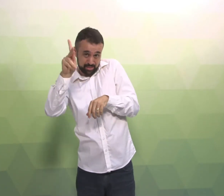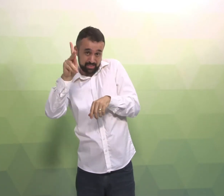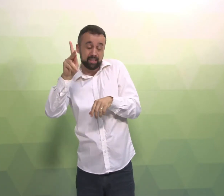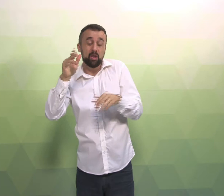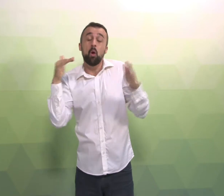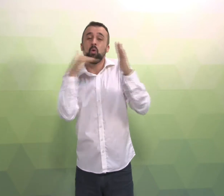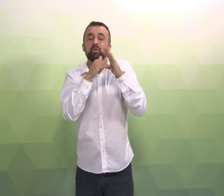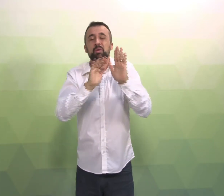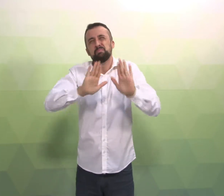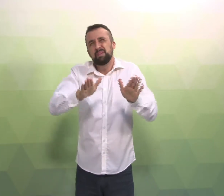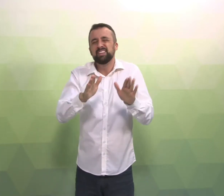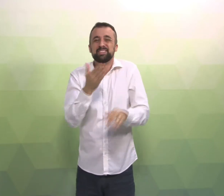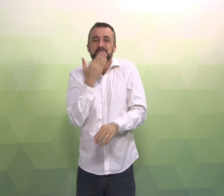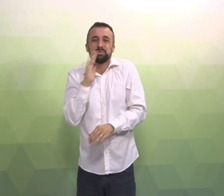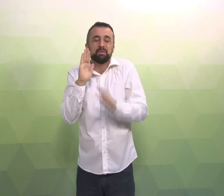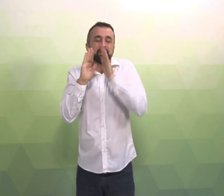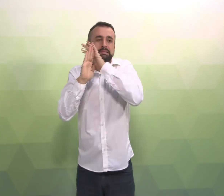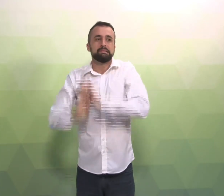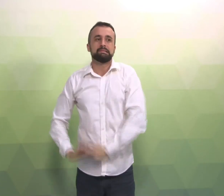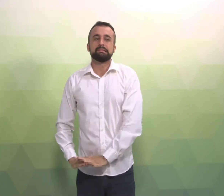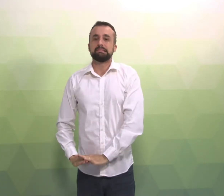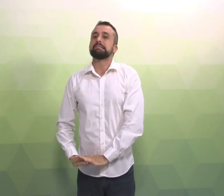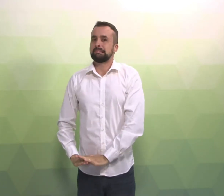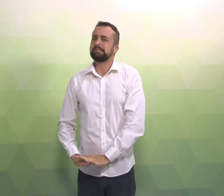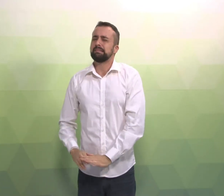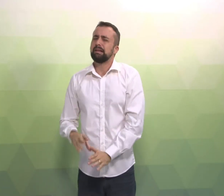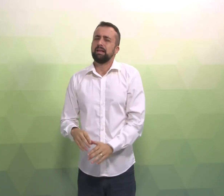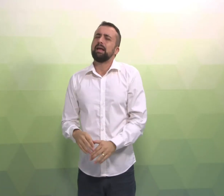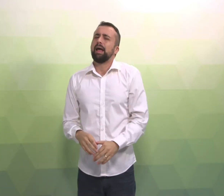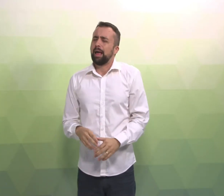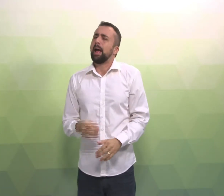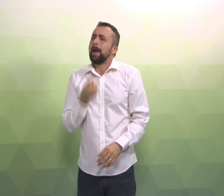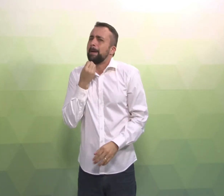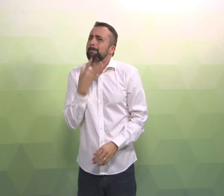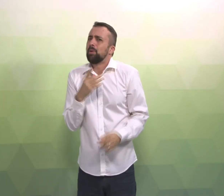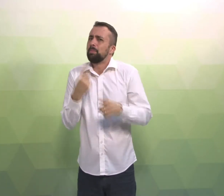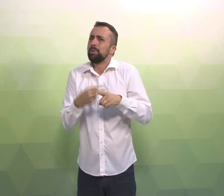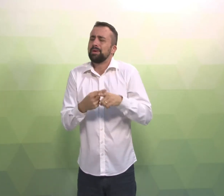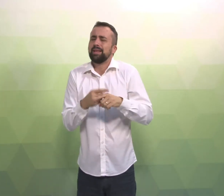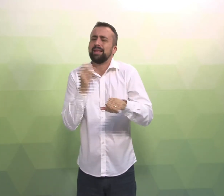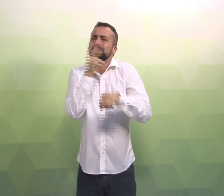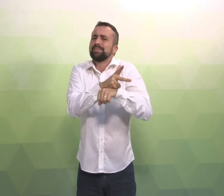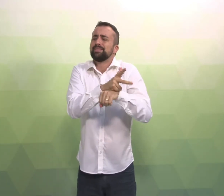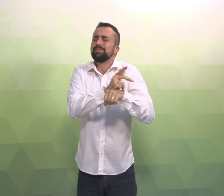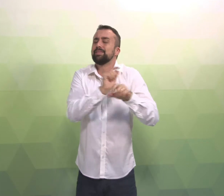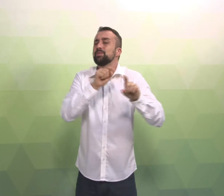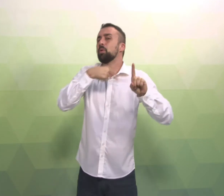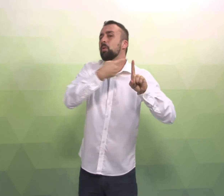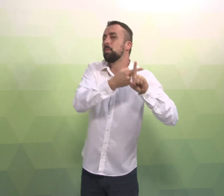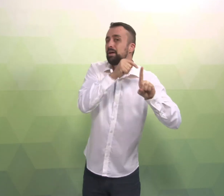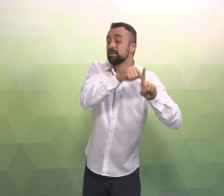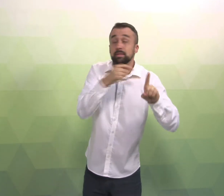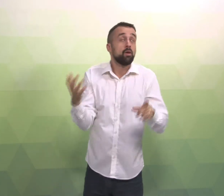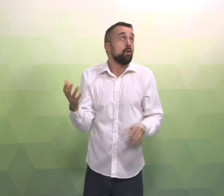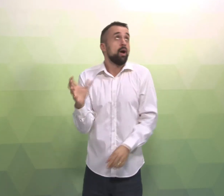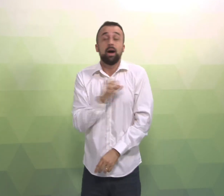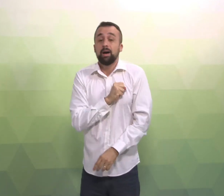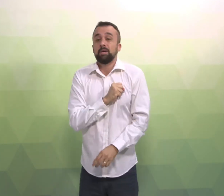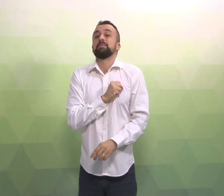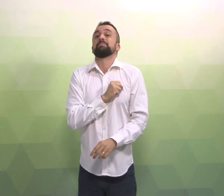Patrick seria o último, mas essa promessa vale a pena não ser cumprida, porque esse outro vídeo vocês vão